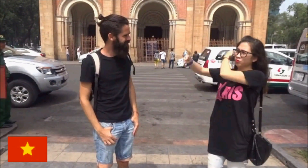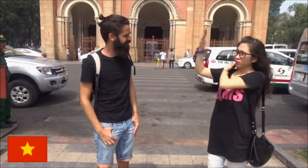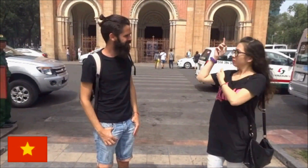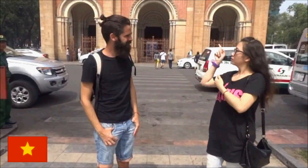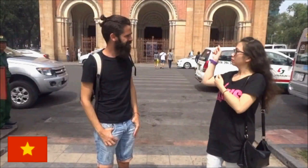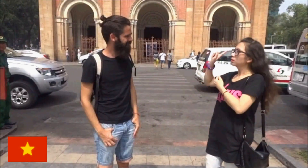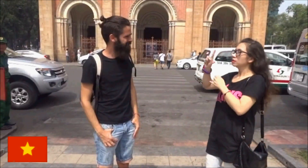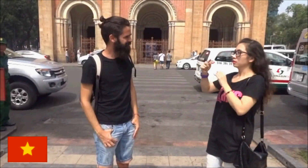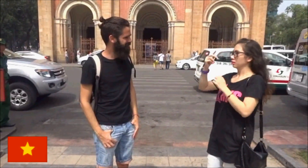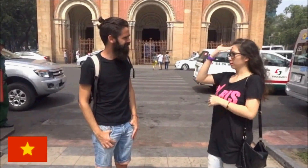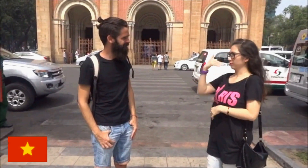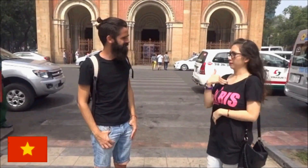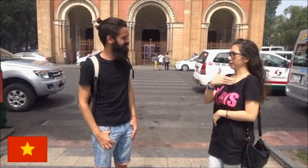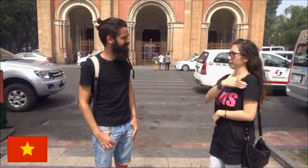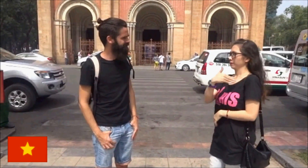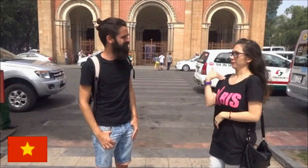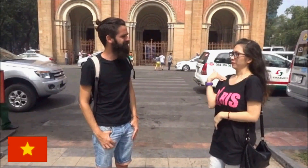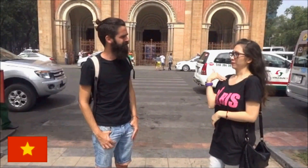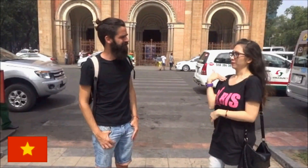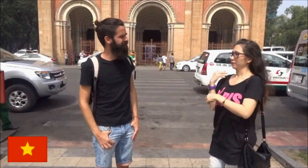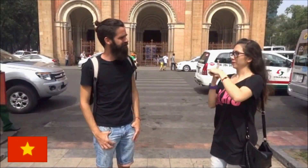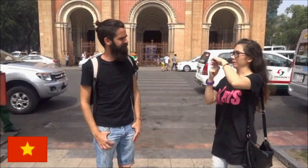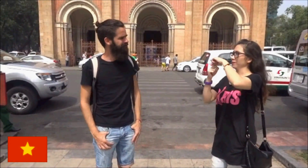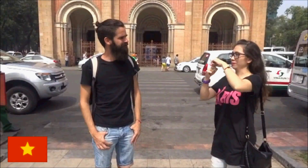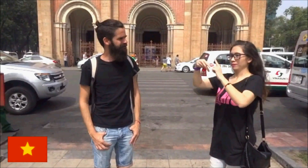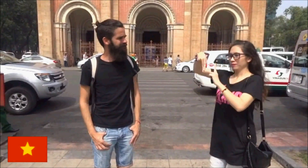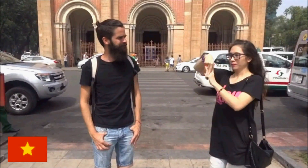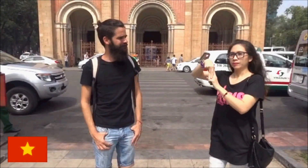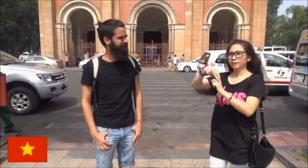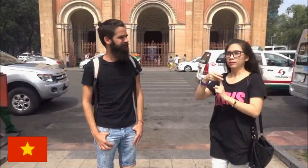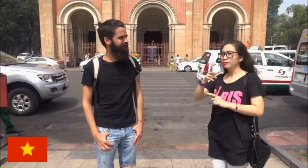ici donc on est devant une église catholique.